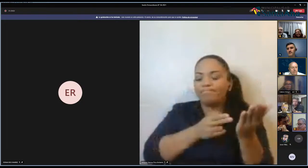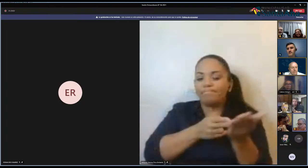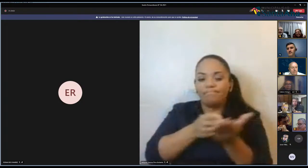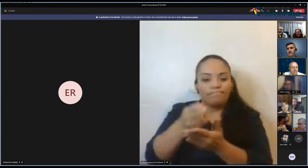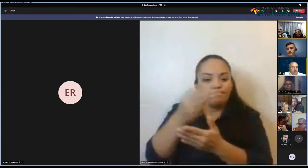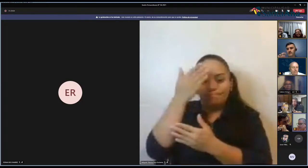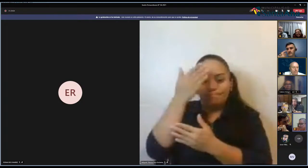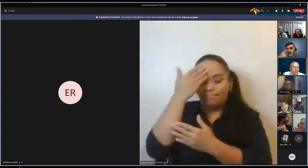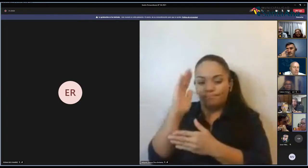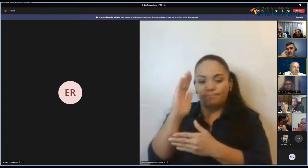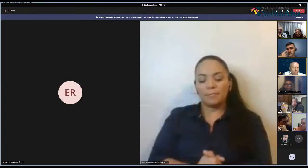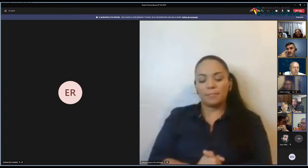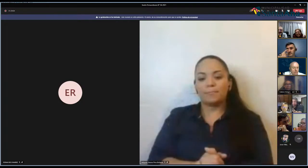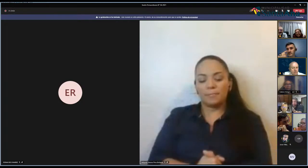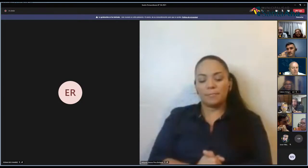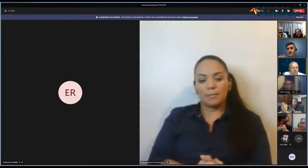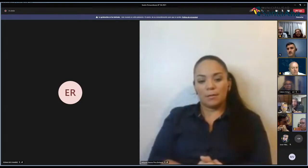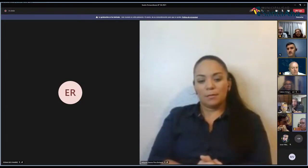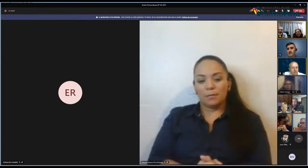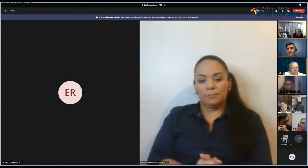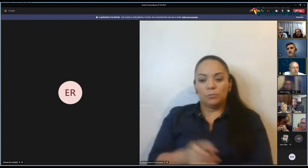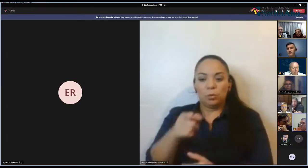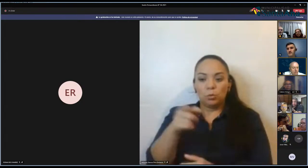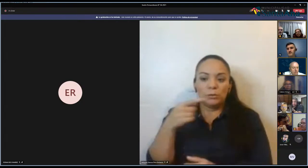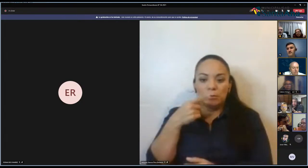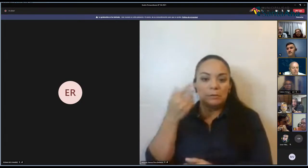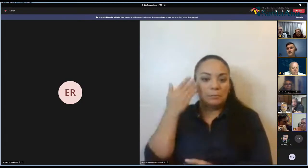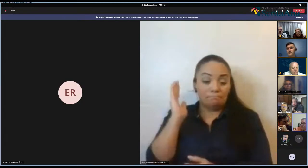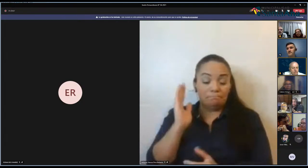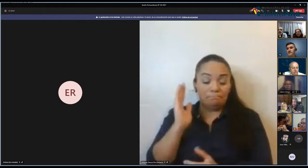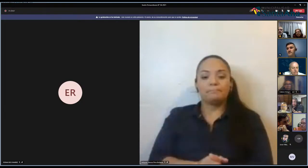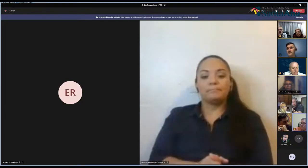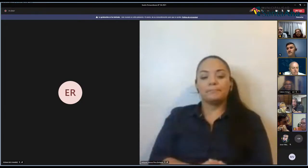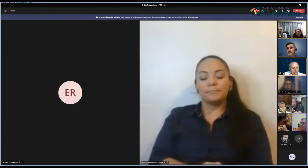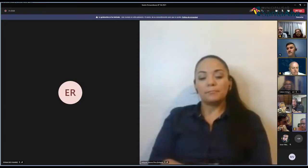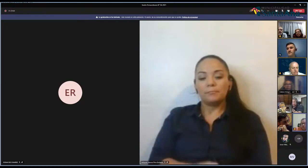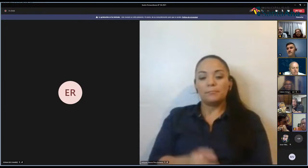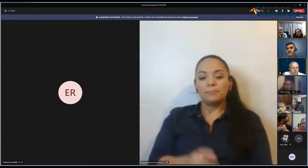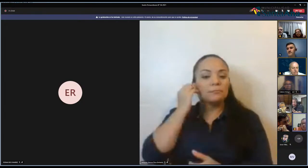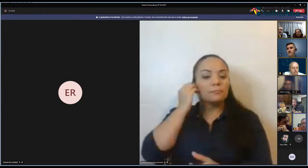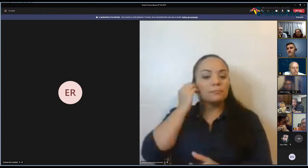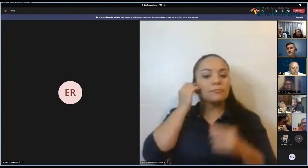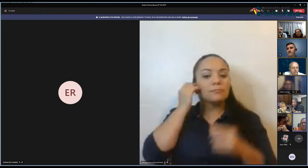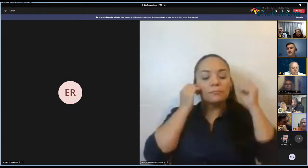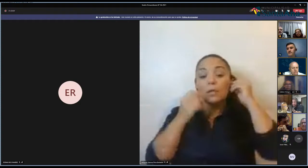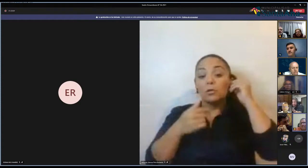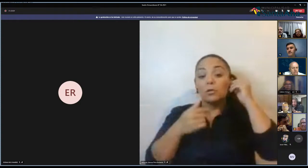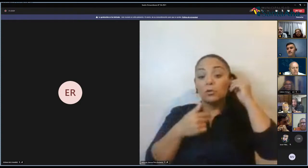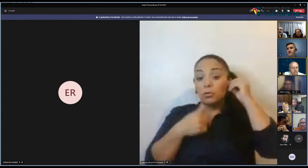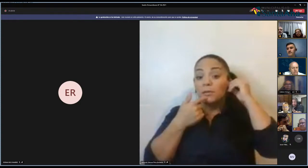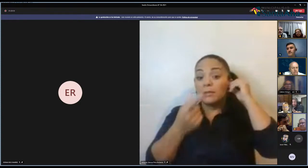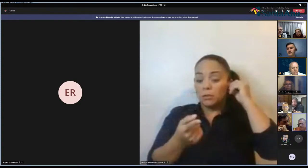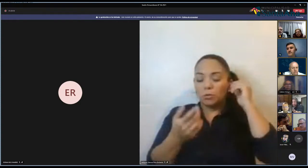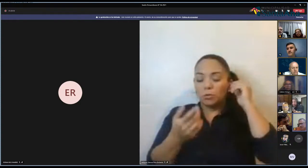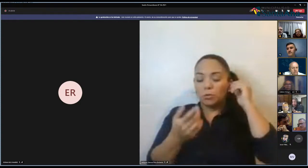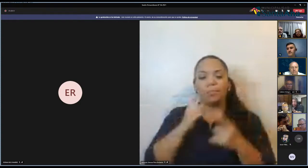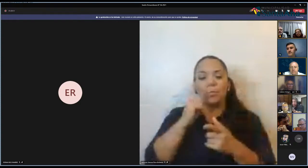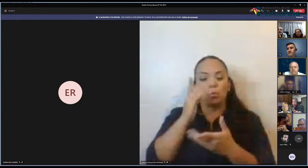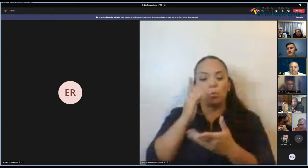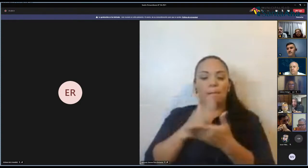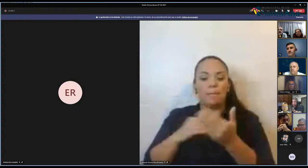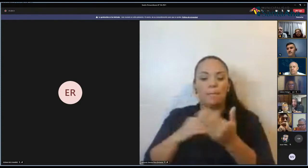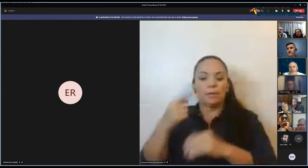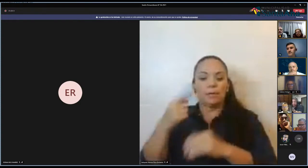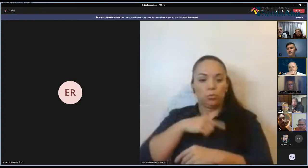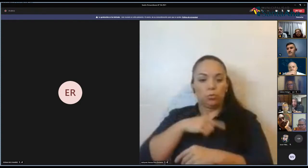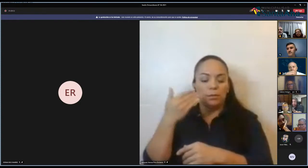qué fue lo que ustedes dicen yo les he dicho incluso una de las partes donde nosotros habíamos hecho ya lo